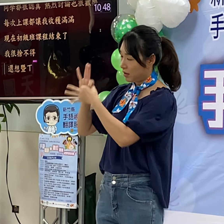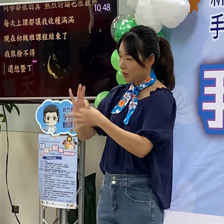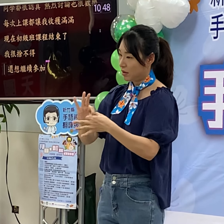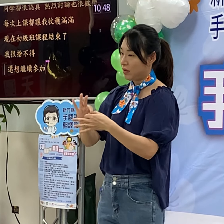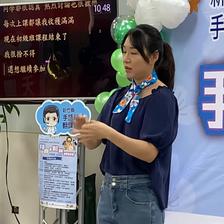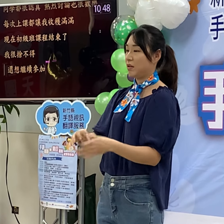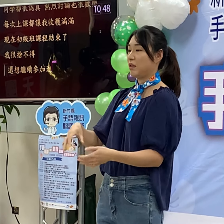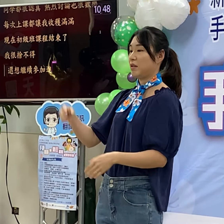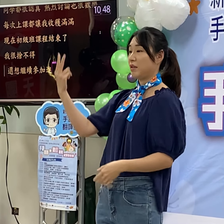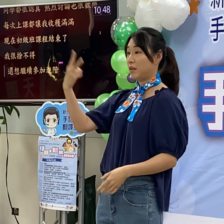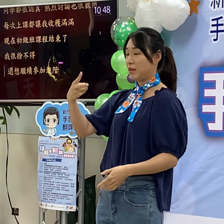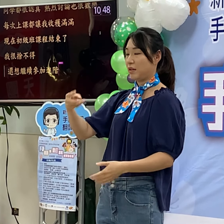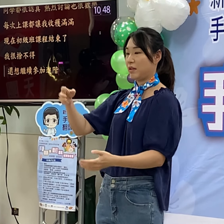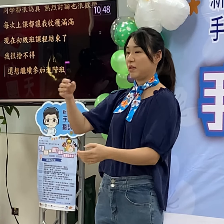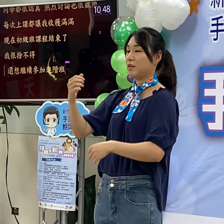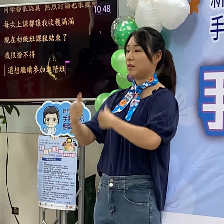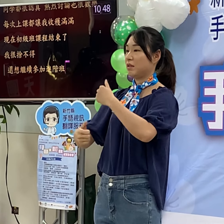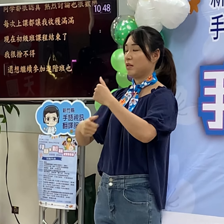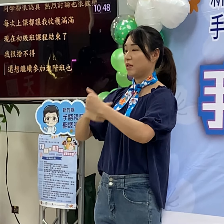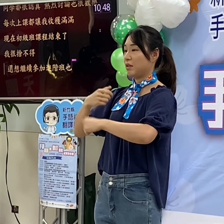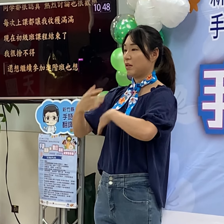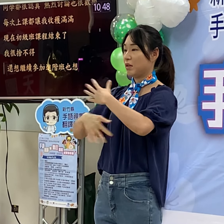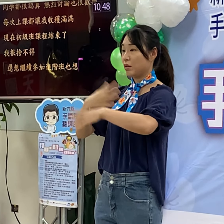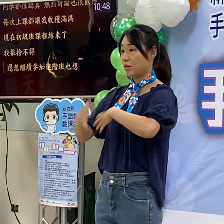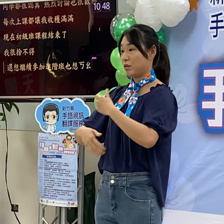也想要考取手语翻译的证照。